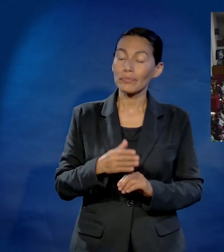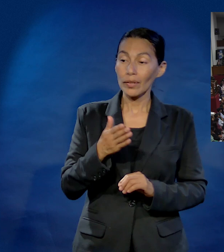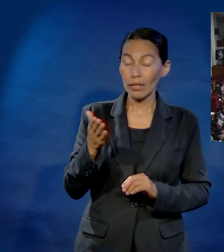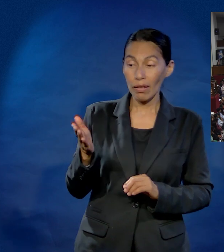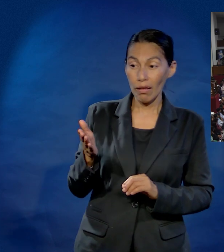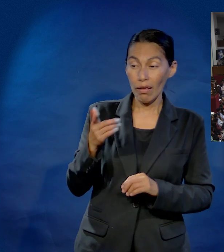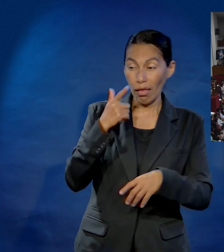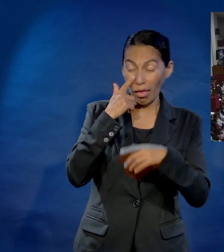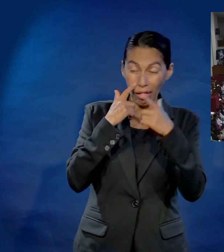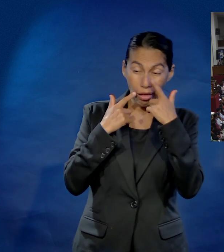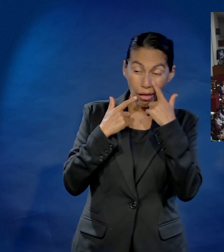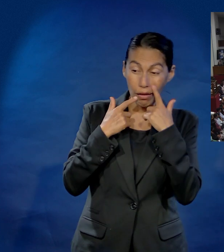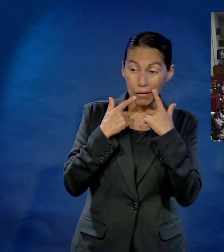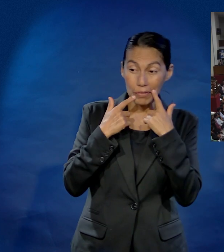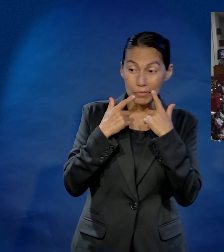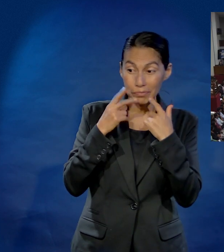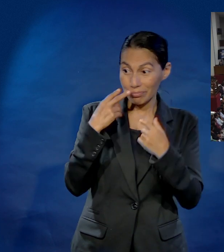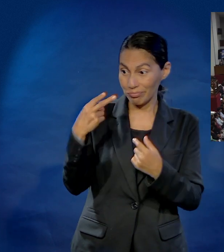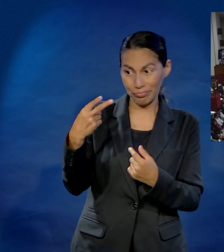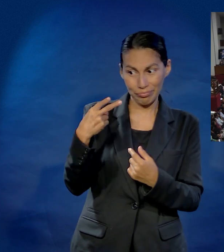Eso me pasa por hablador,